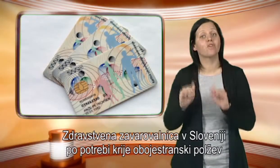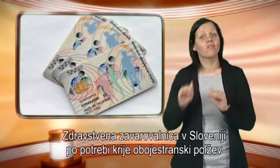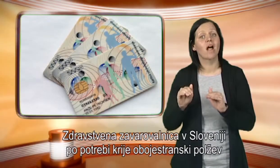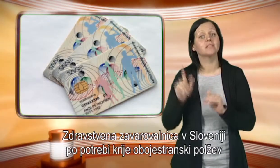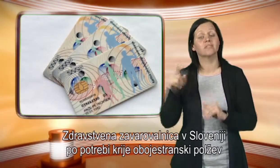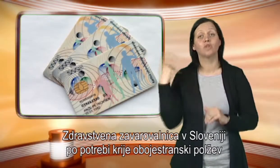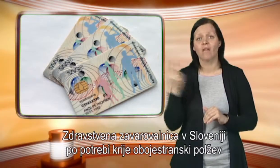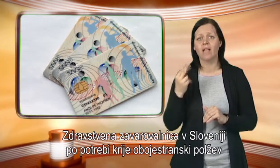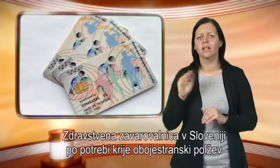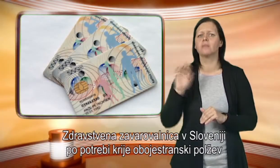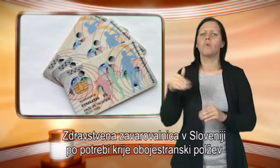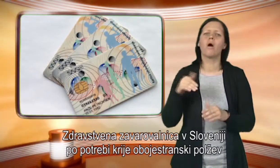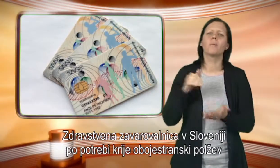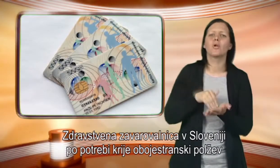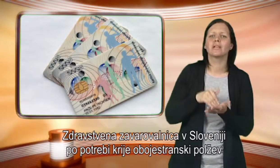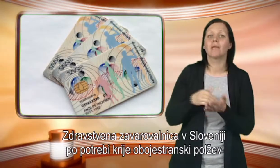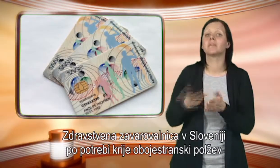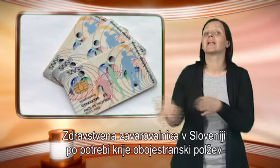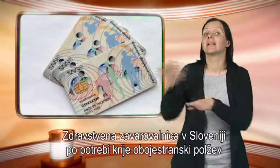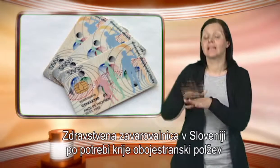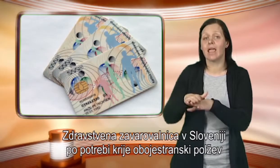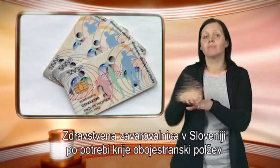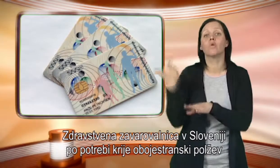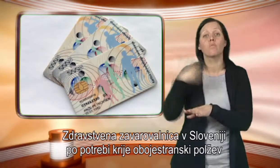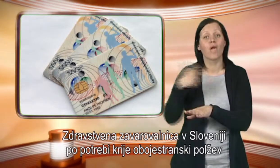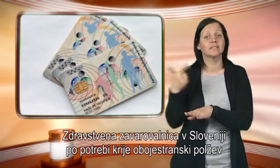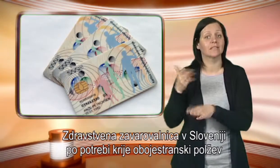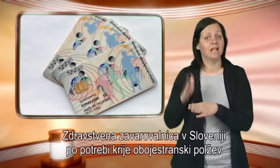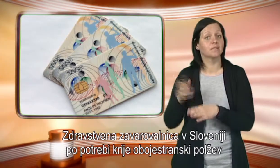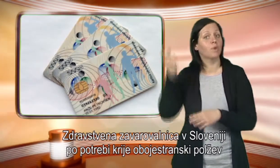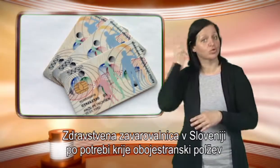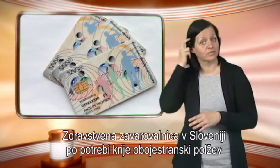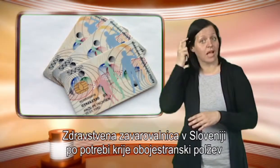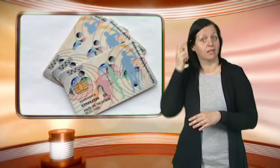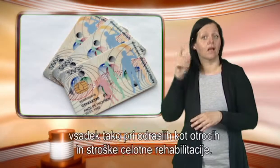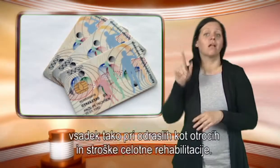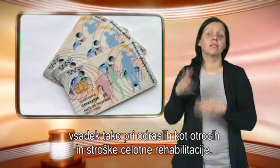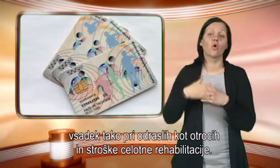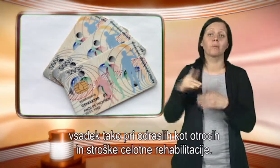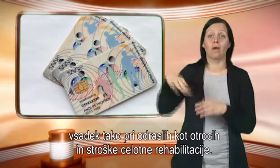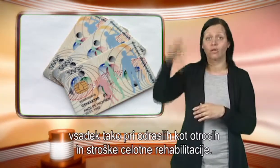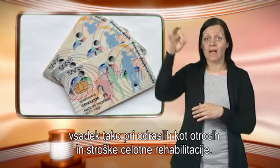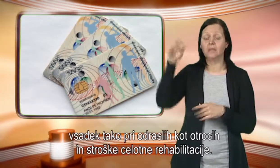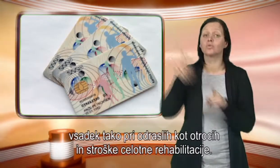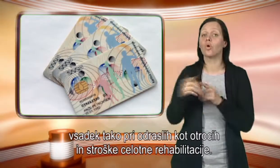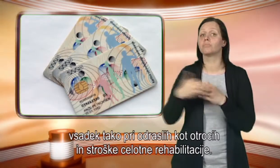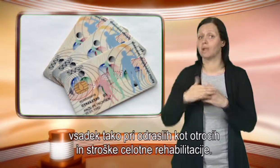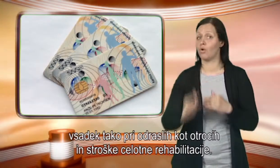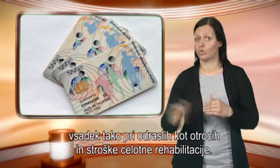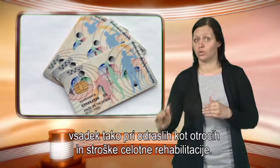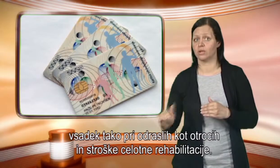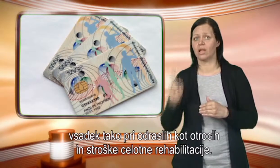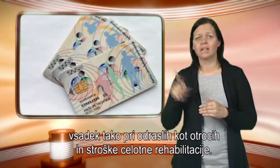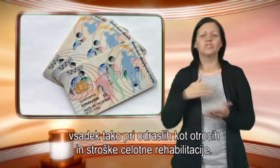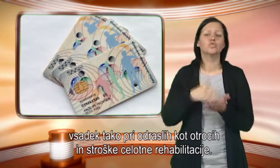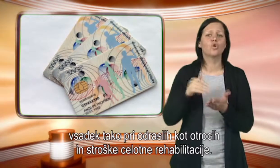Zdravstvena zavarovalnica v Sloveniji po potrebi krije obojestranski polžev vsadek, tako pri odraslih kot otrocih, in